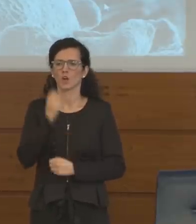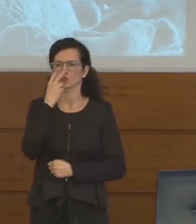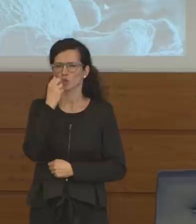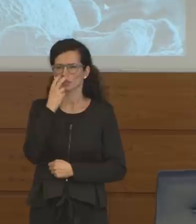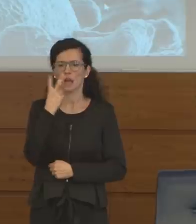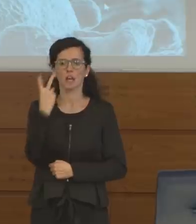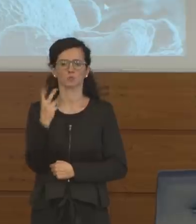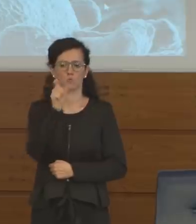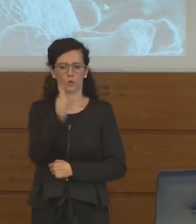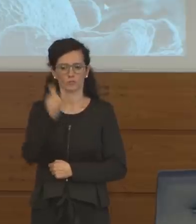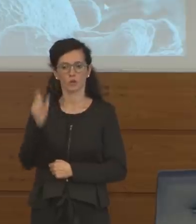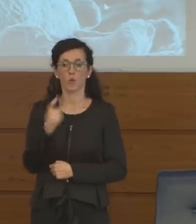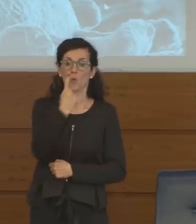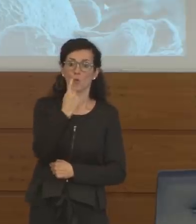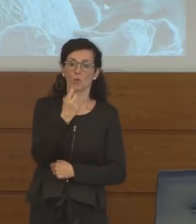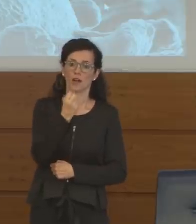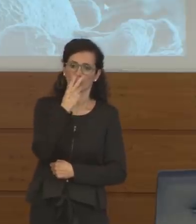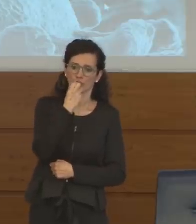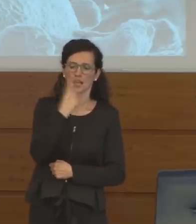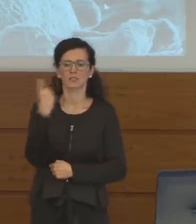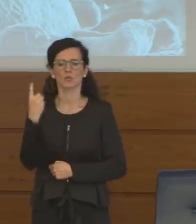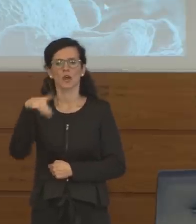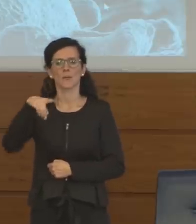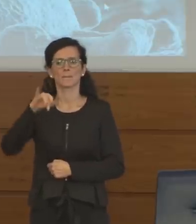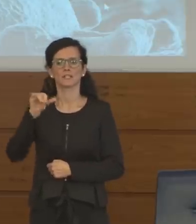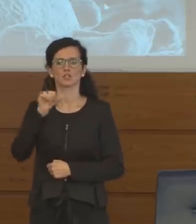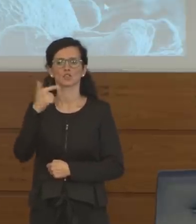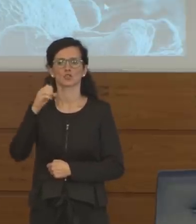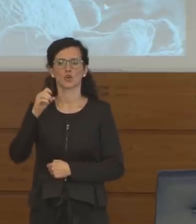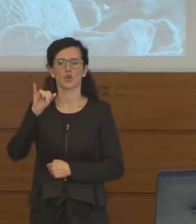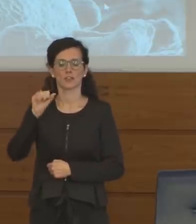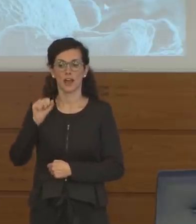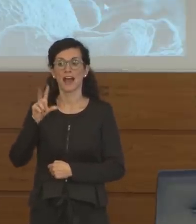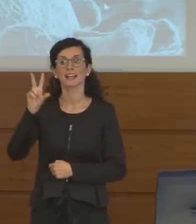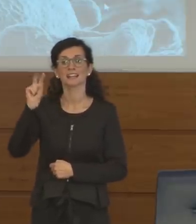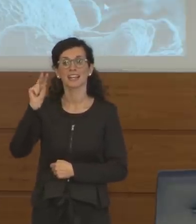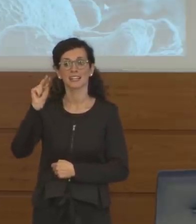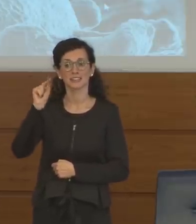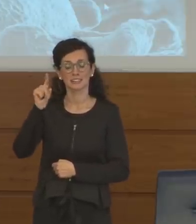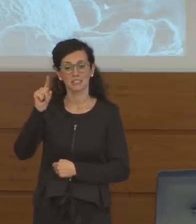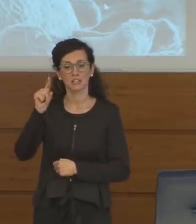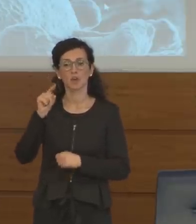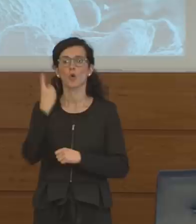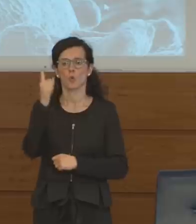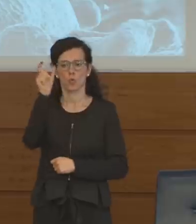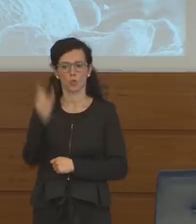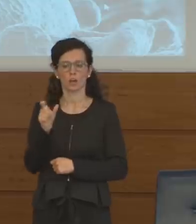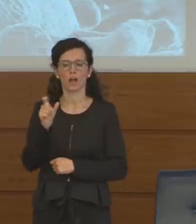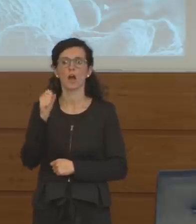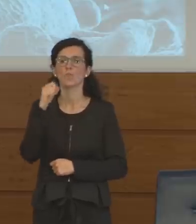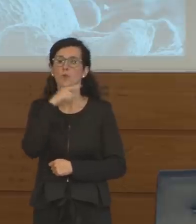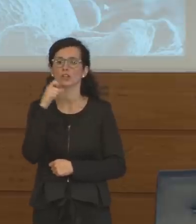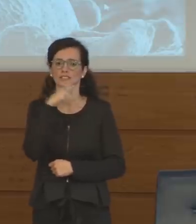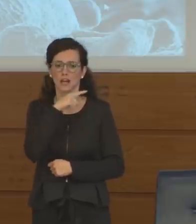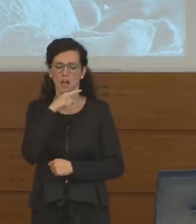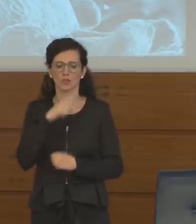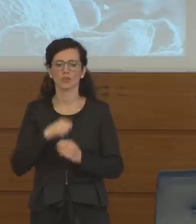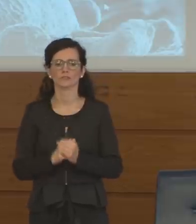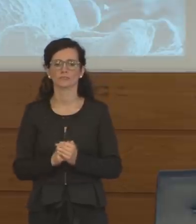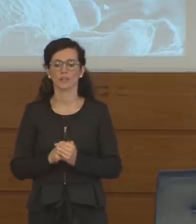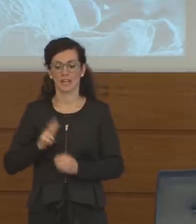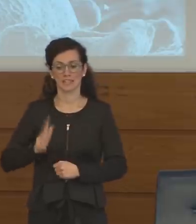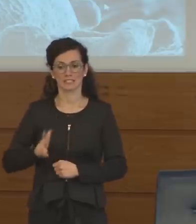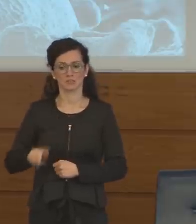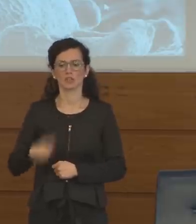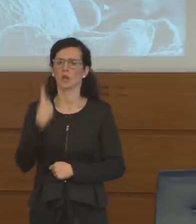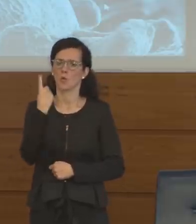Toscana 2 unità, una Firenze e una Pistoia, Trentino Alto Adige 1 unità, Bolzano,